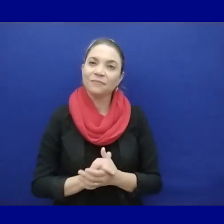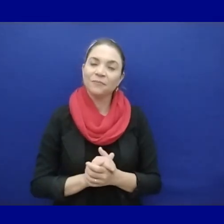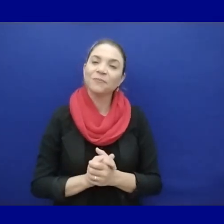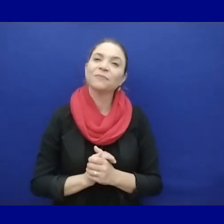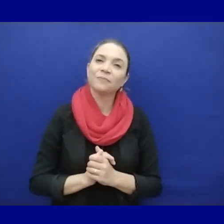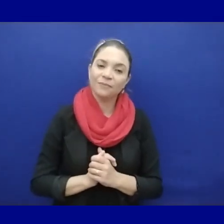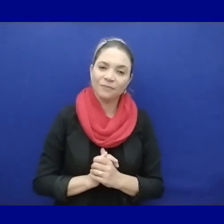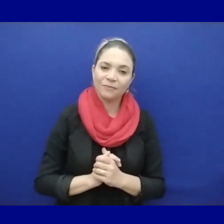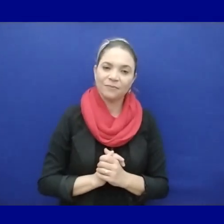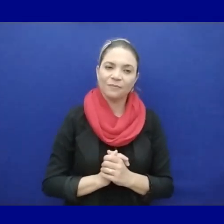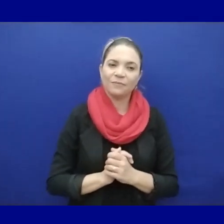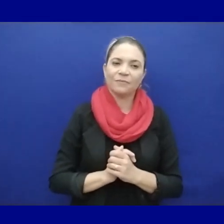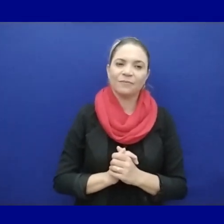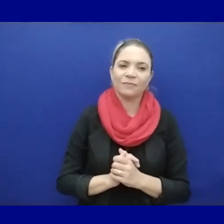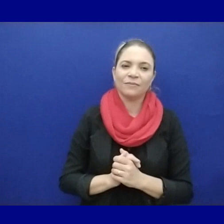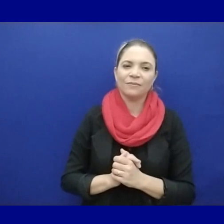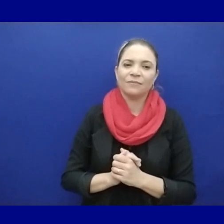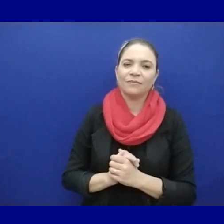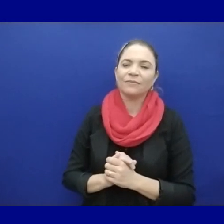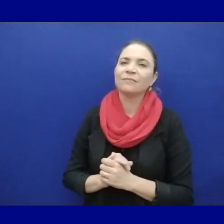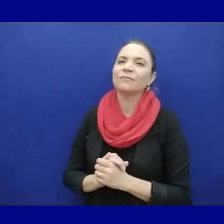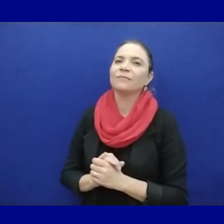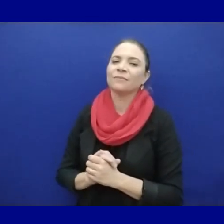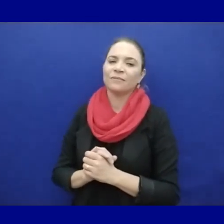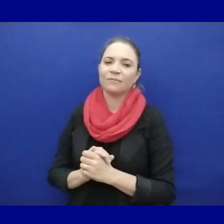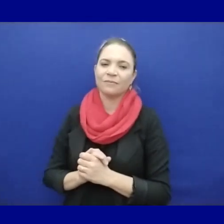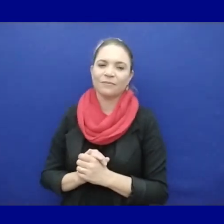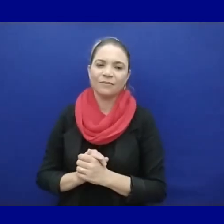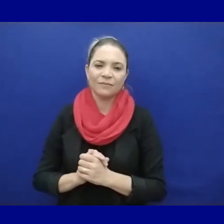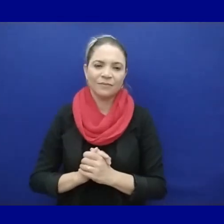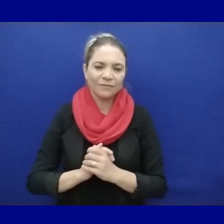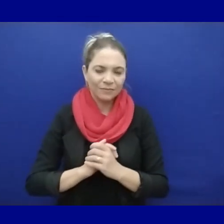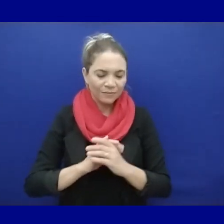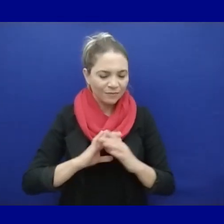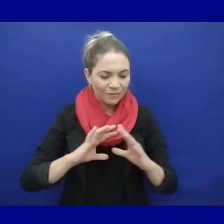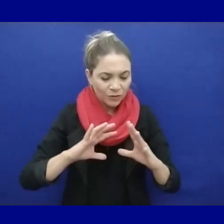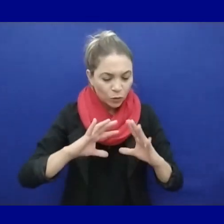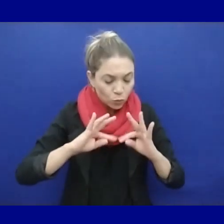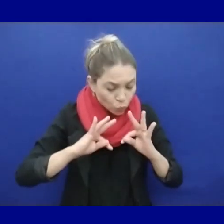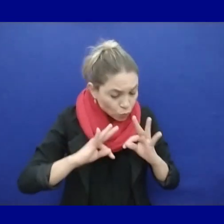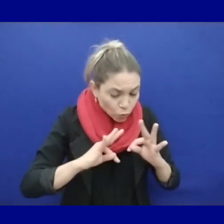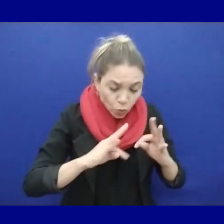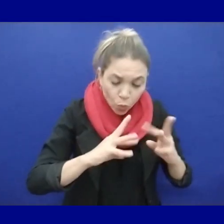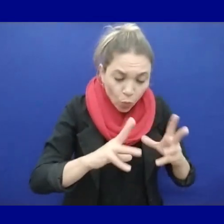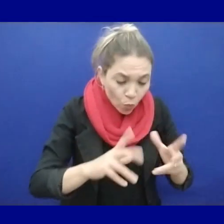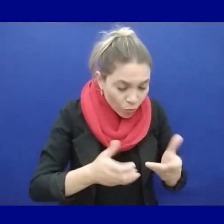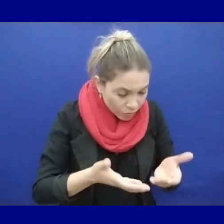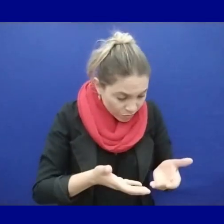Entregamos nas mãos